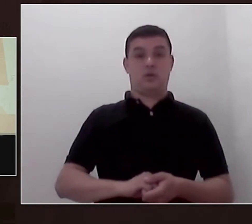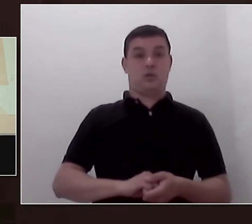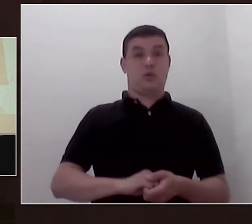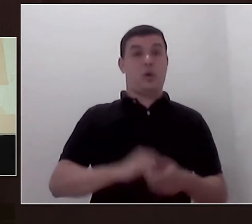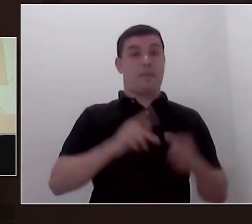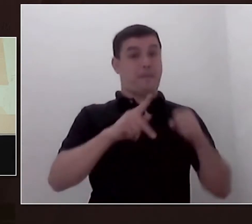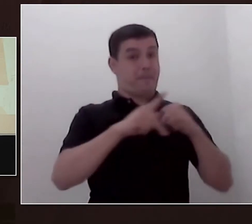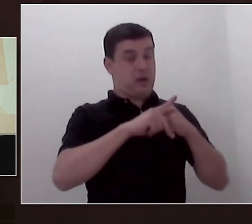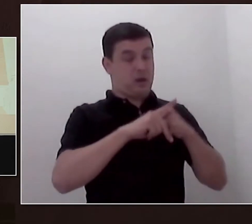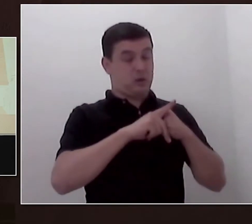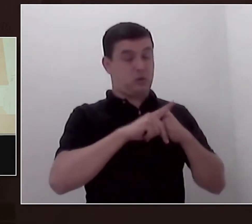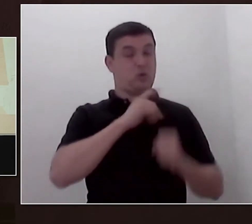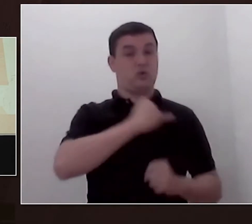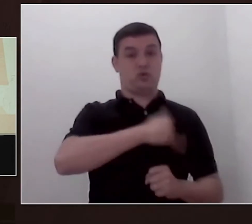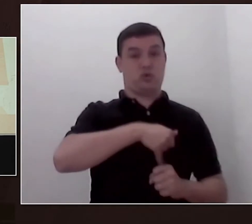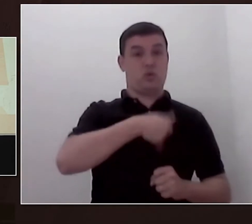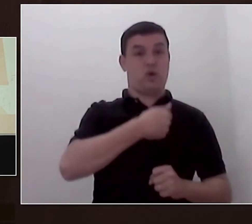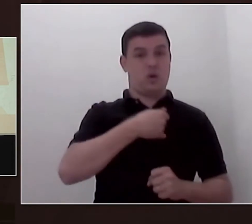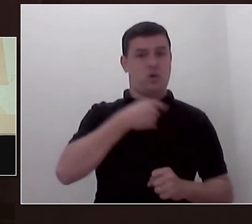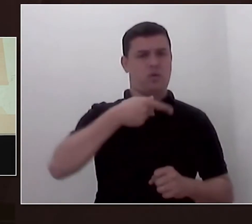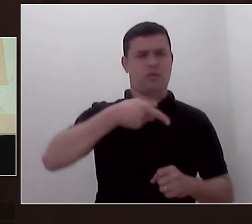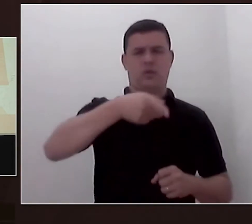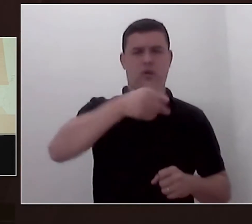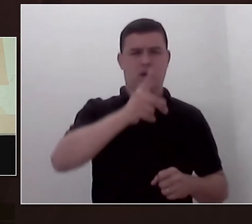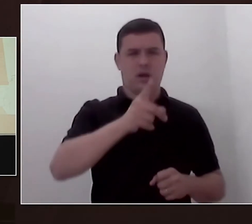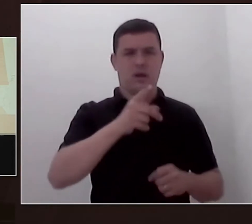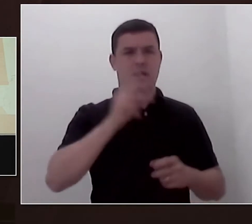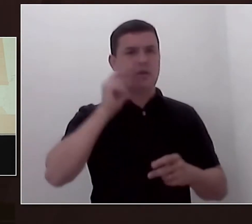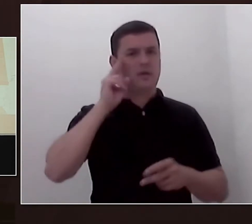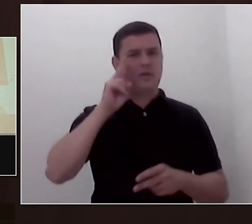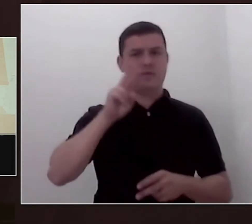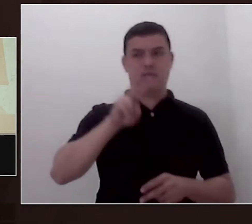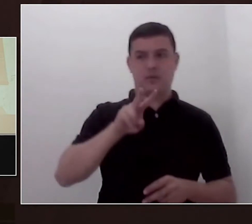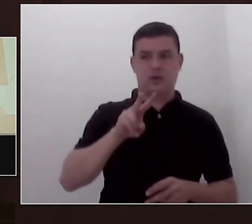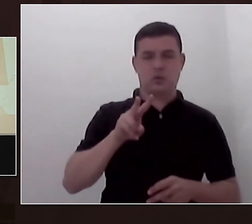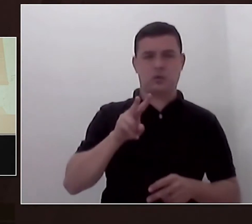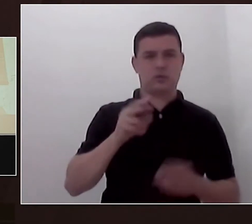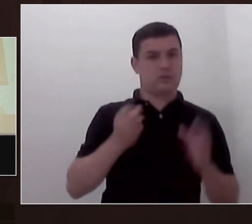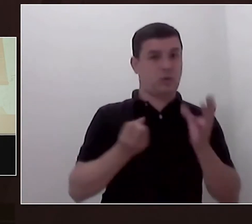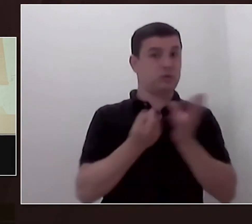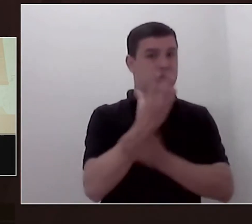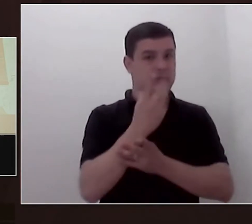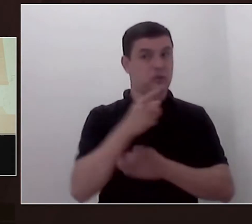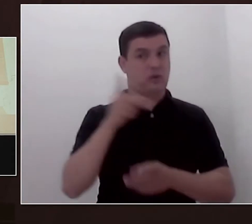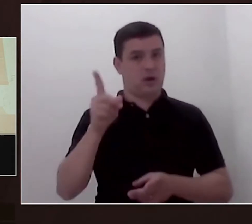quais desceram até lá, vou pular essa parte, tá bom? Aí quando chegou,